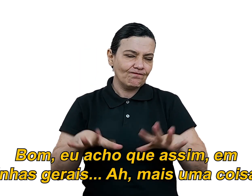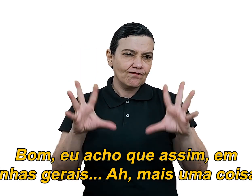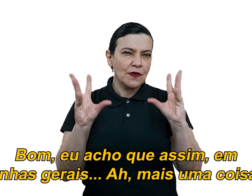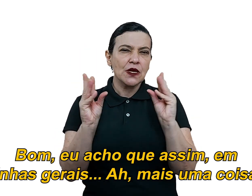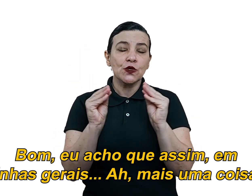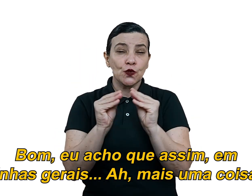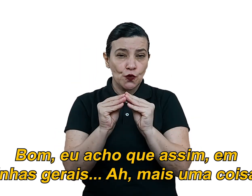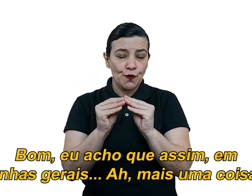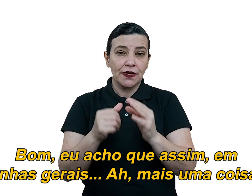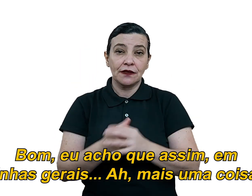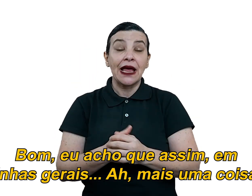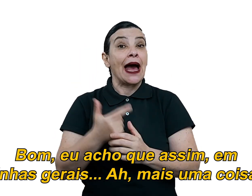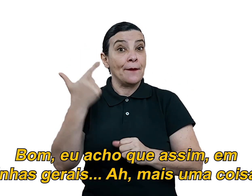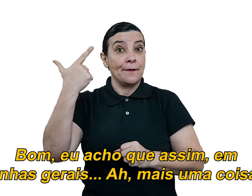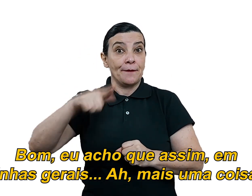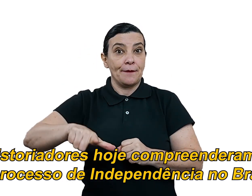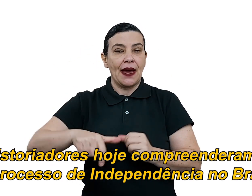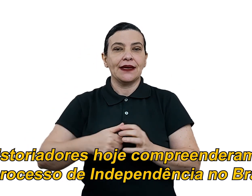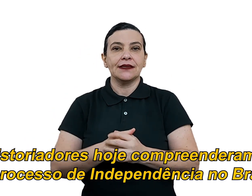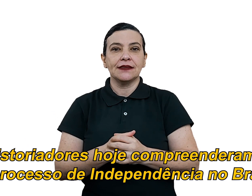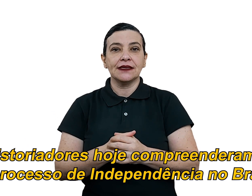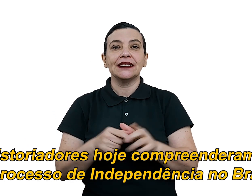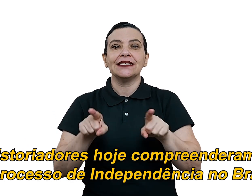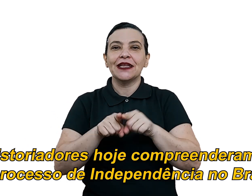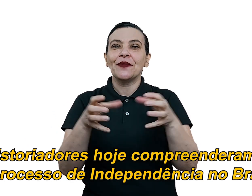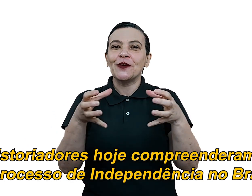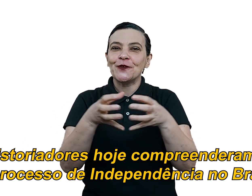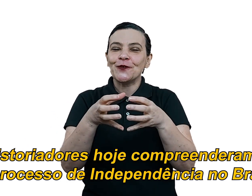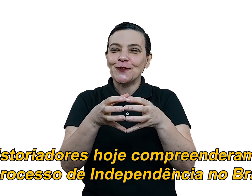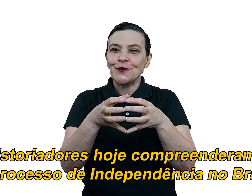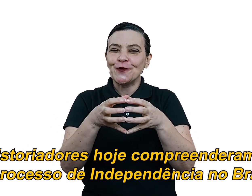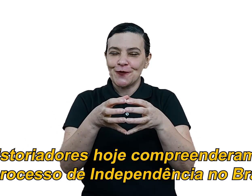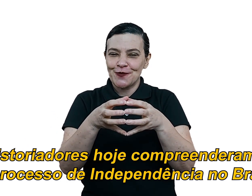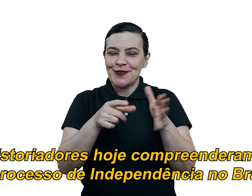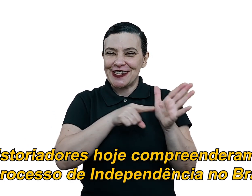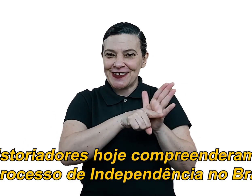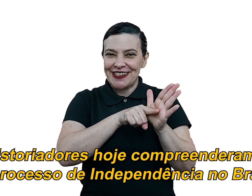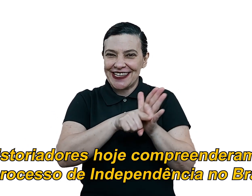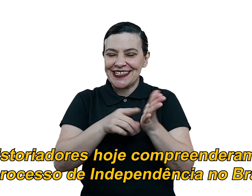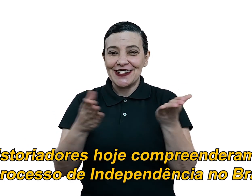eu acho que mais uma coisa. Os historiadores hoje